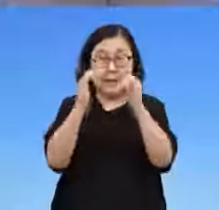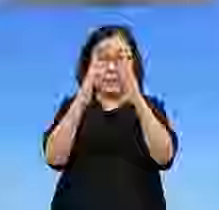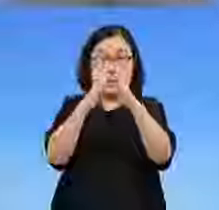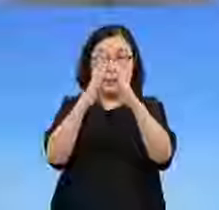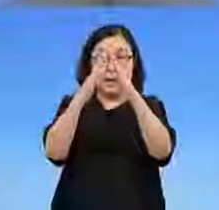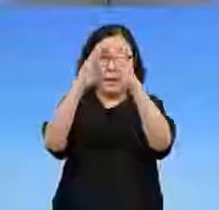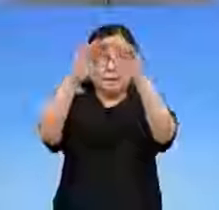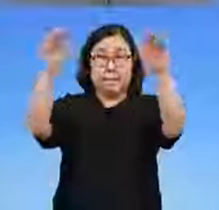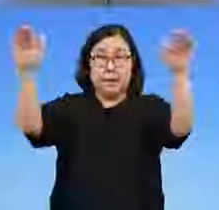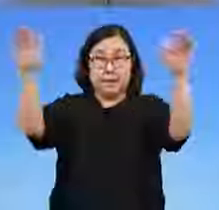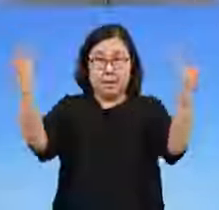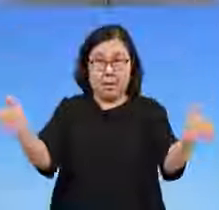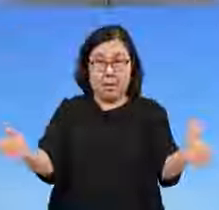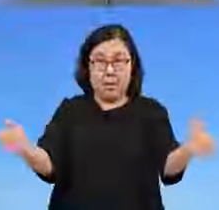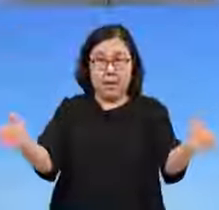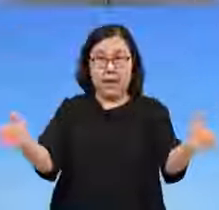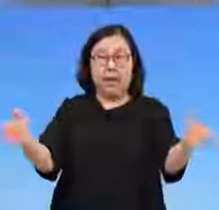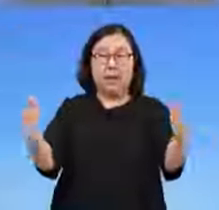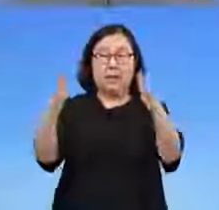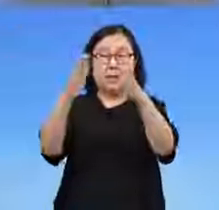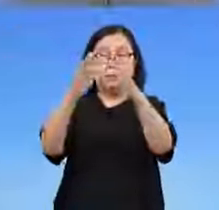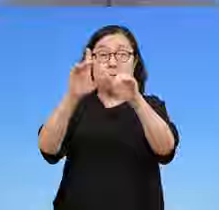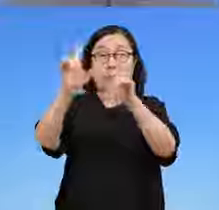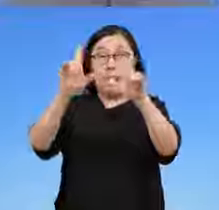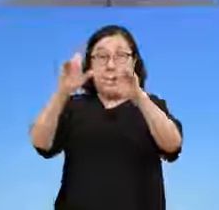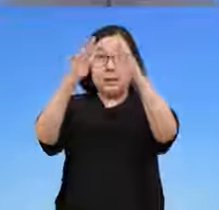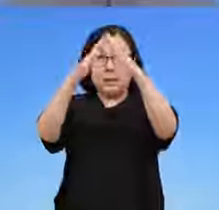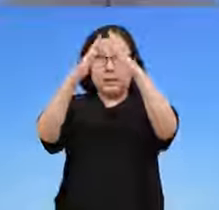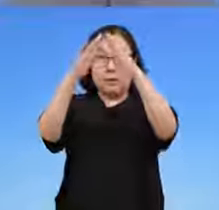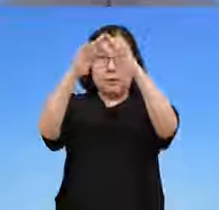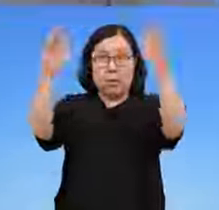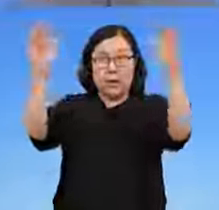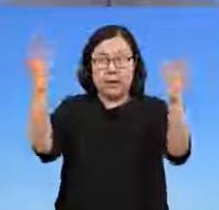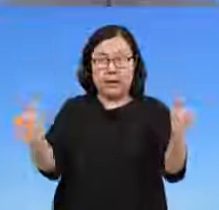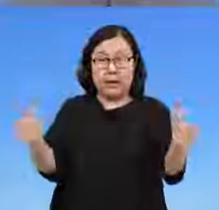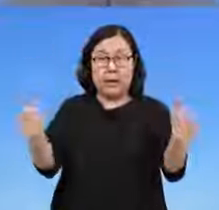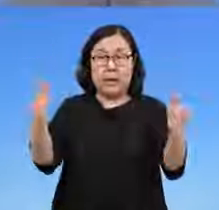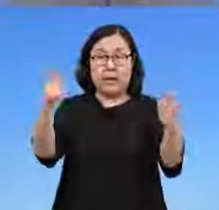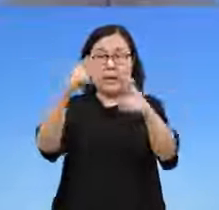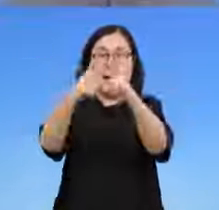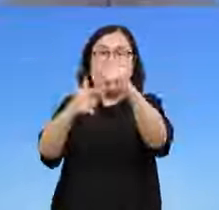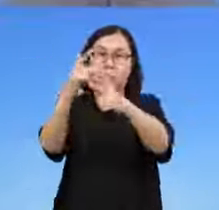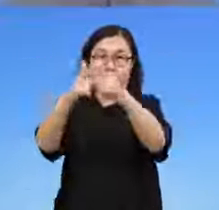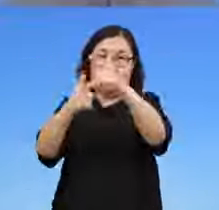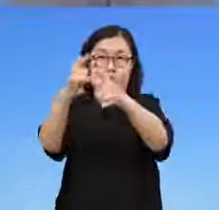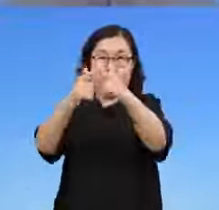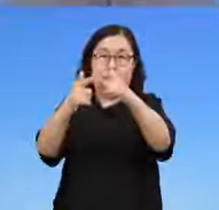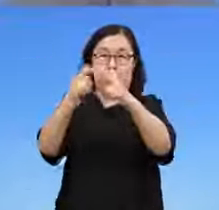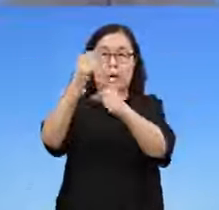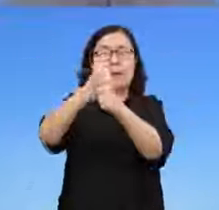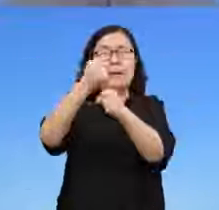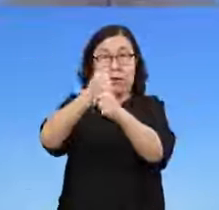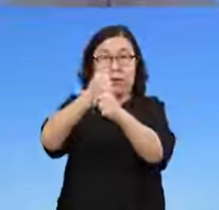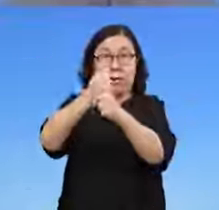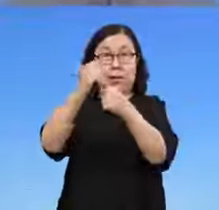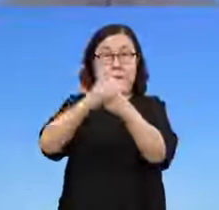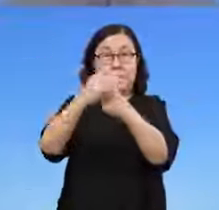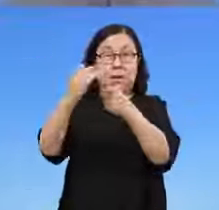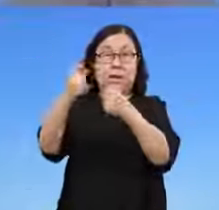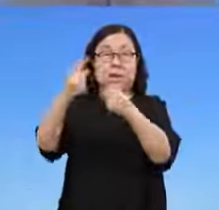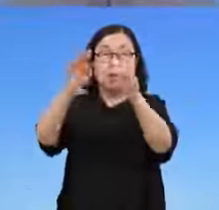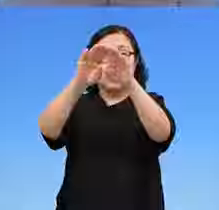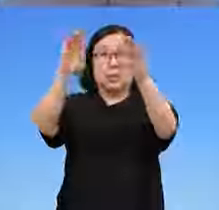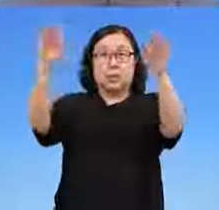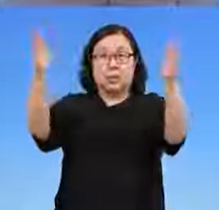이런 복잡한 구조가 아니고 이게 평평한 평면이고요. 그리고 허술한 그런 나무로 되어 있는 경우들이